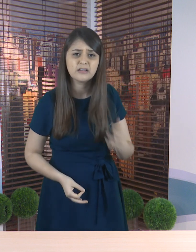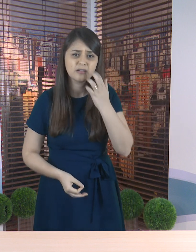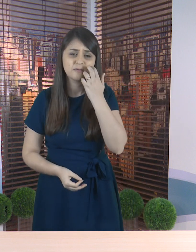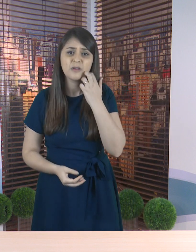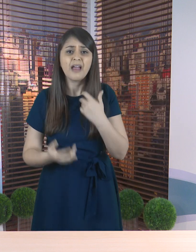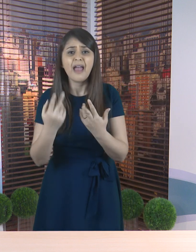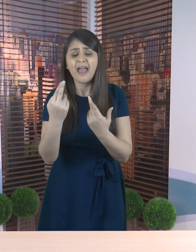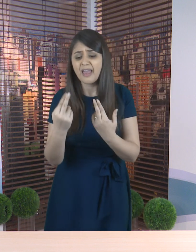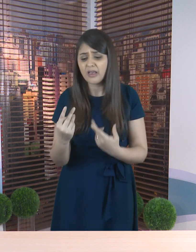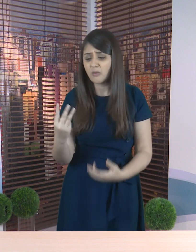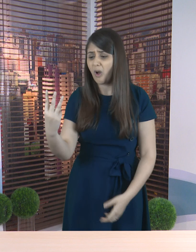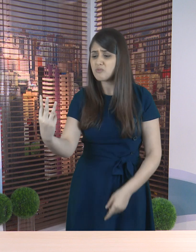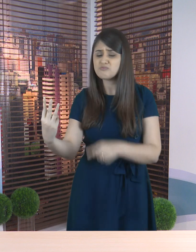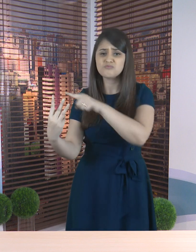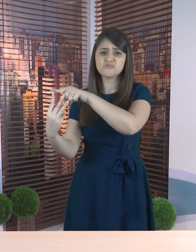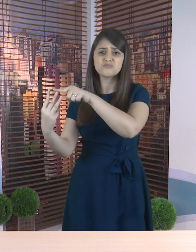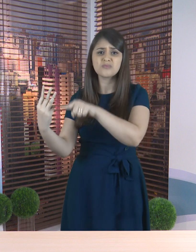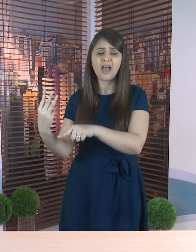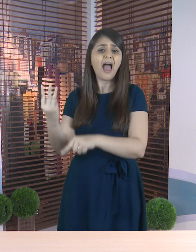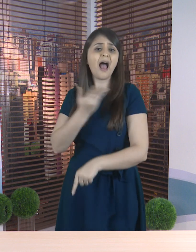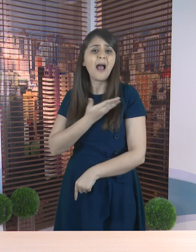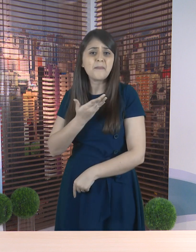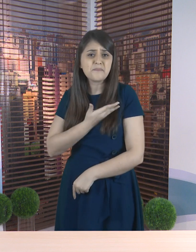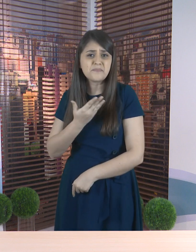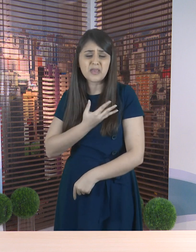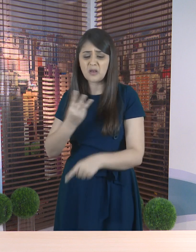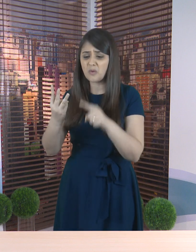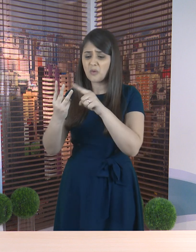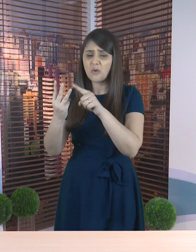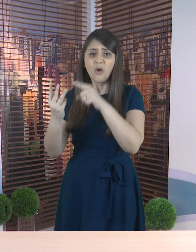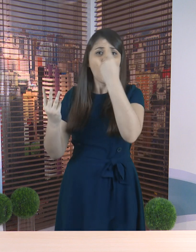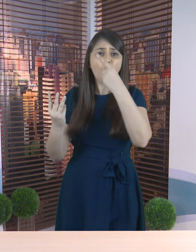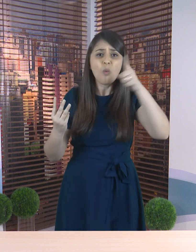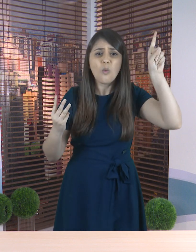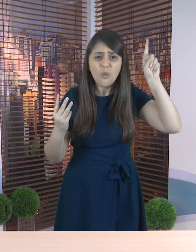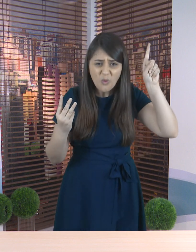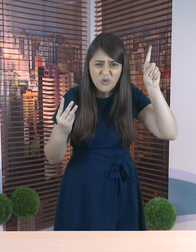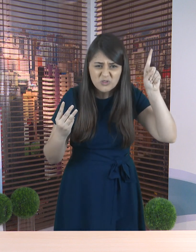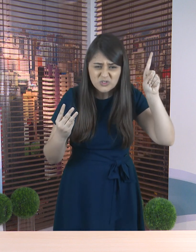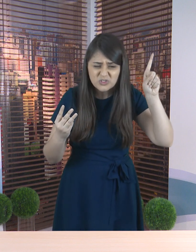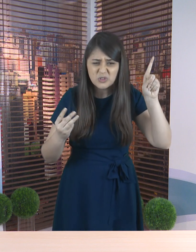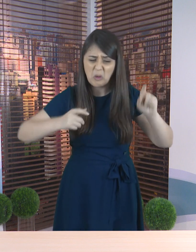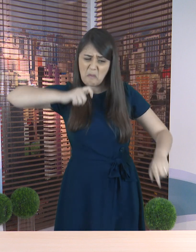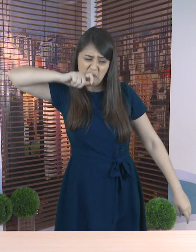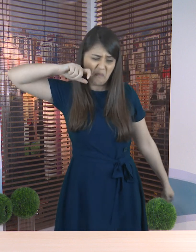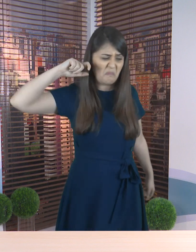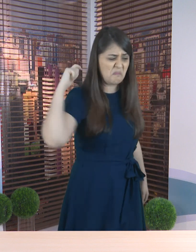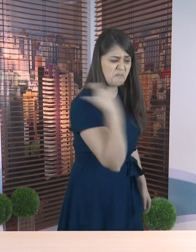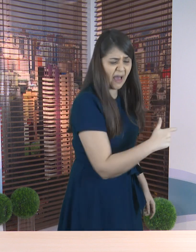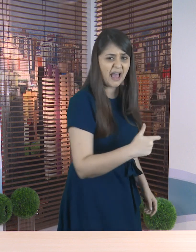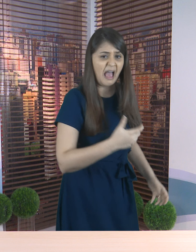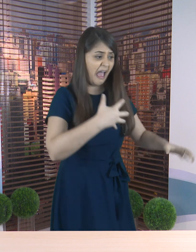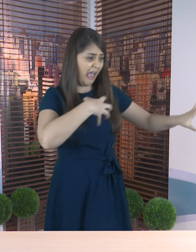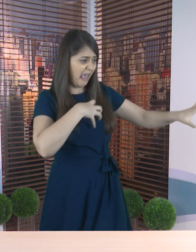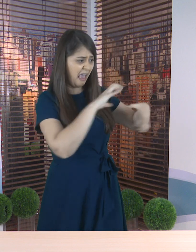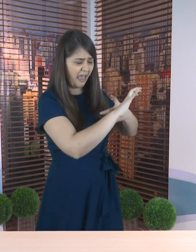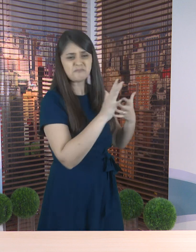aos sentimentos que estão por trás das palavras de Jó. Há um provérbio chinês que diz: embora